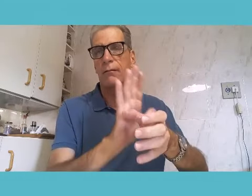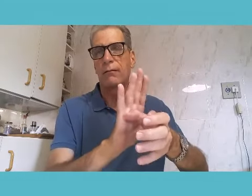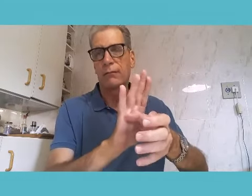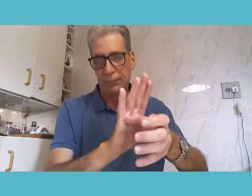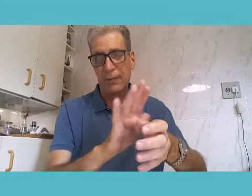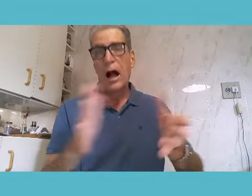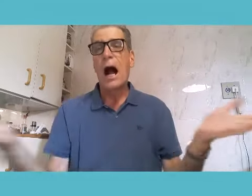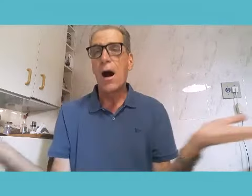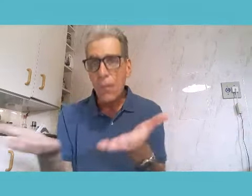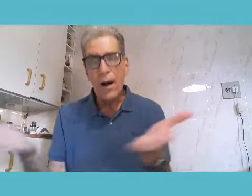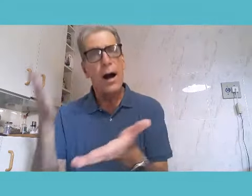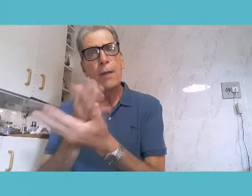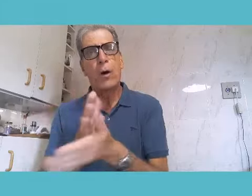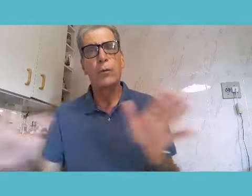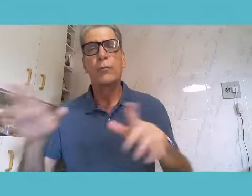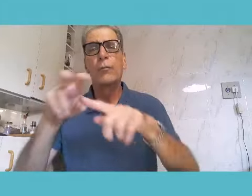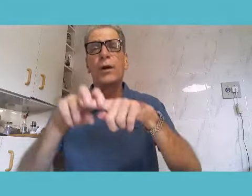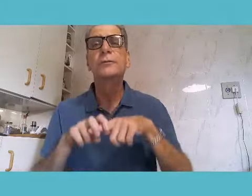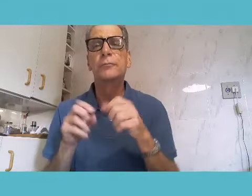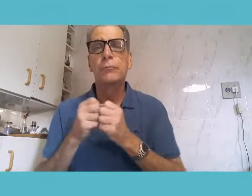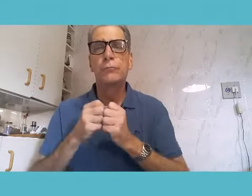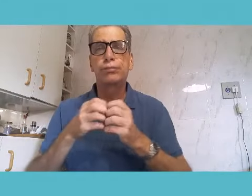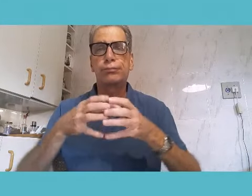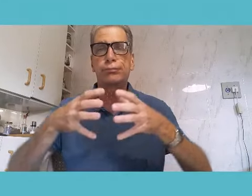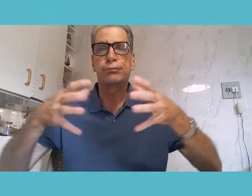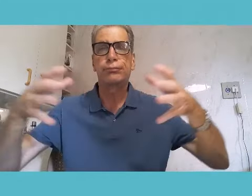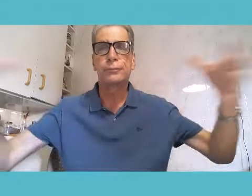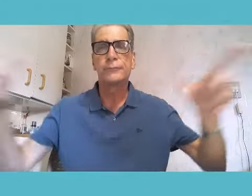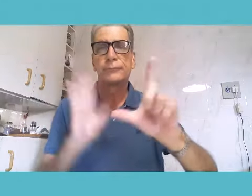Hilux comum. É. Não é.